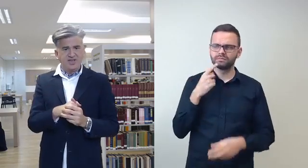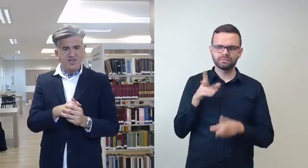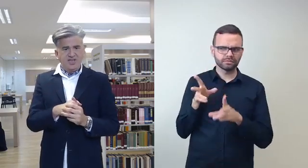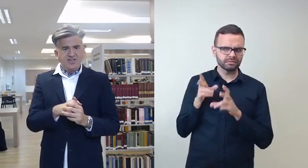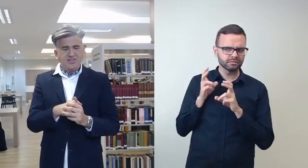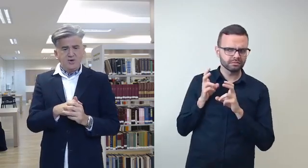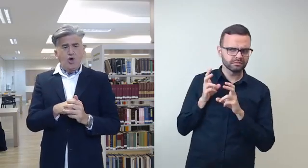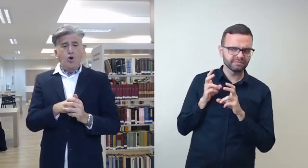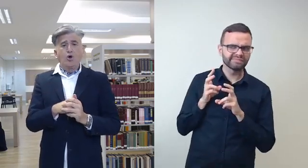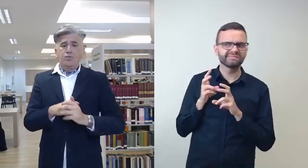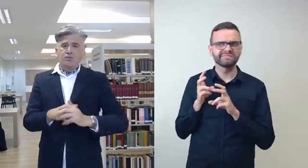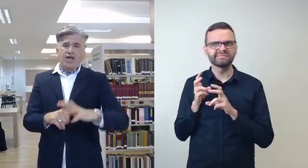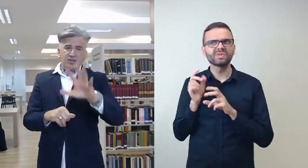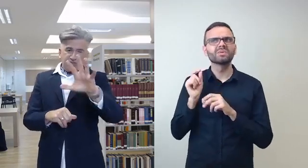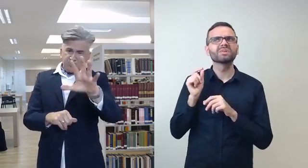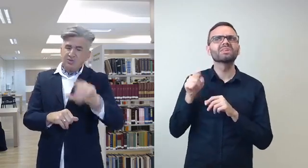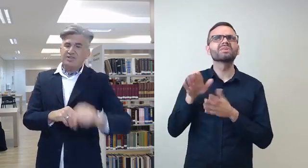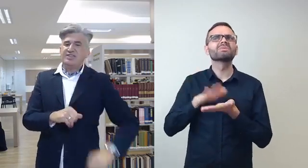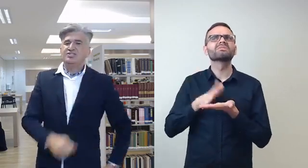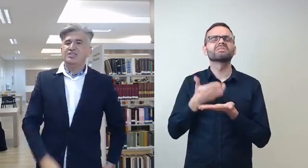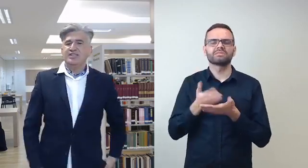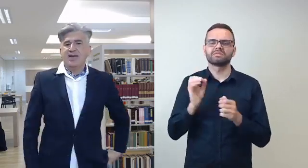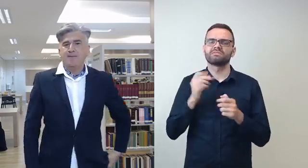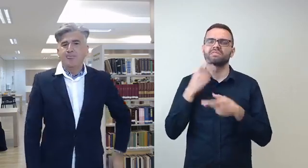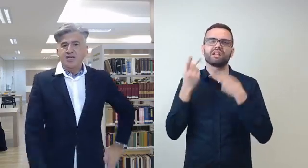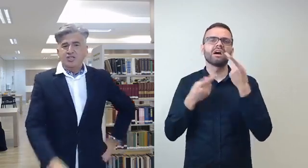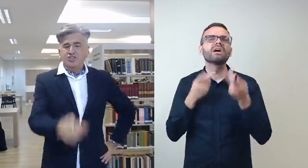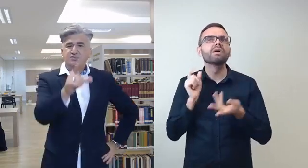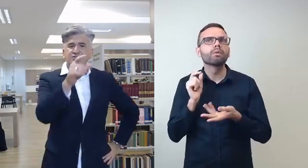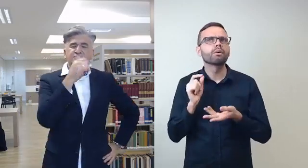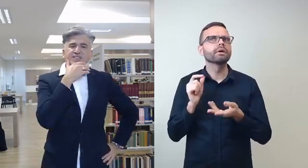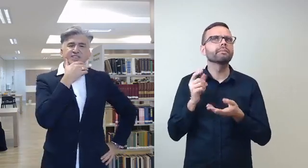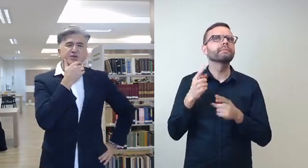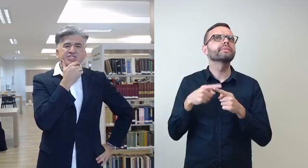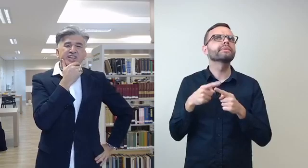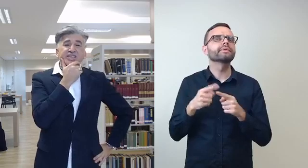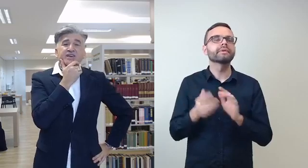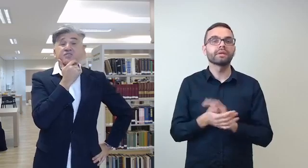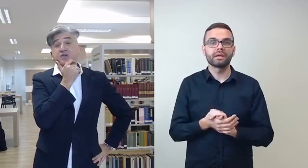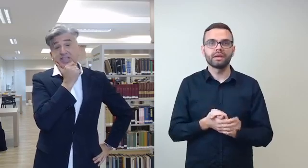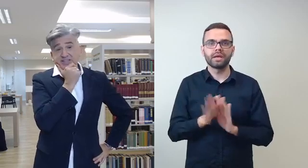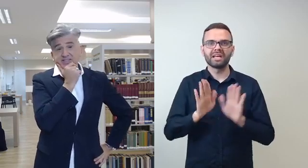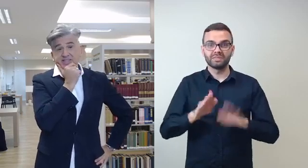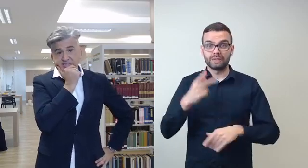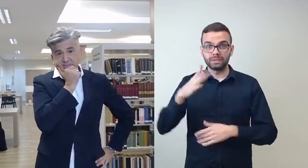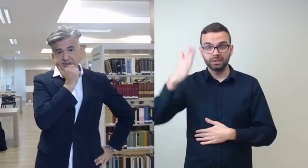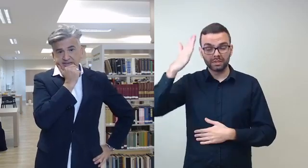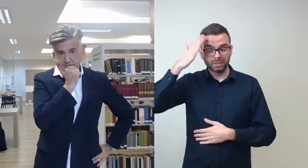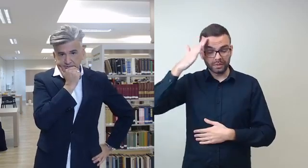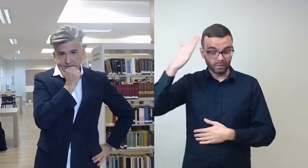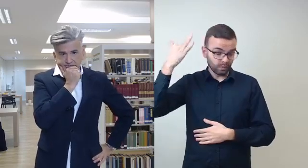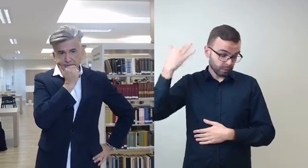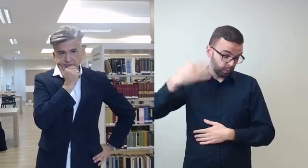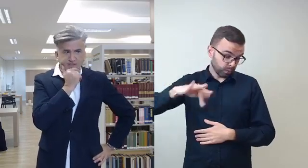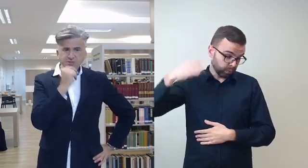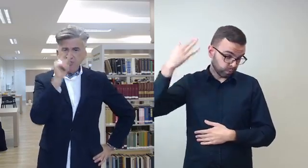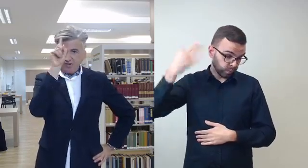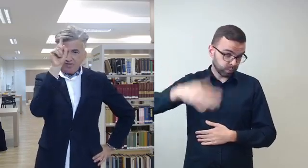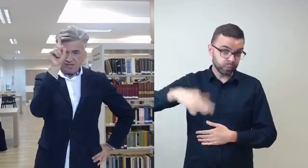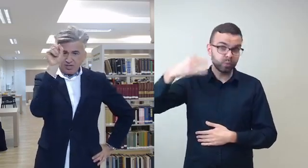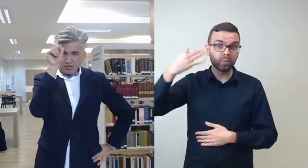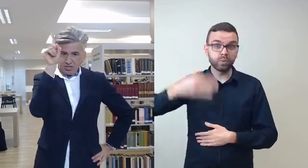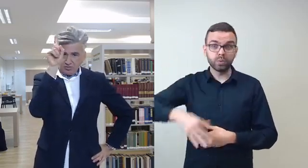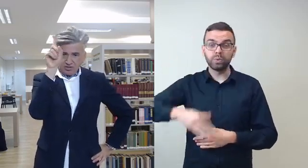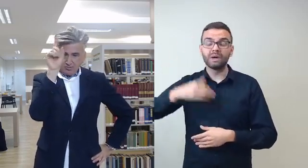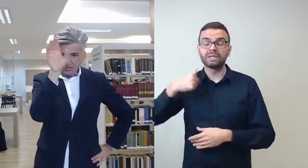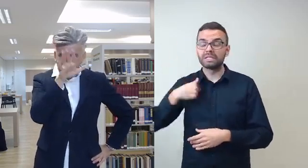narrativa. Então, aí eu sempre dou essa dica, tá? Digamos que você está com uma enxaqueca violenta e tem que interpretar. Se eu pudesse pedir para